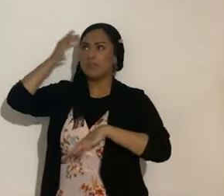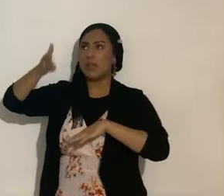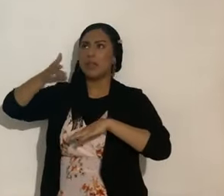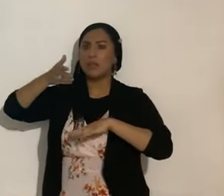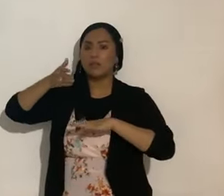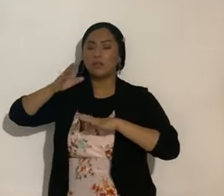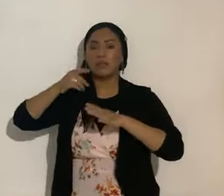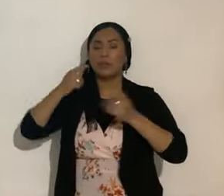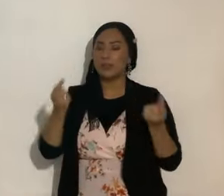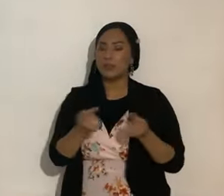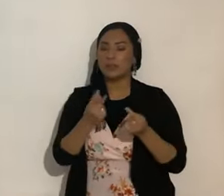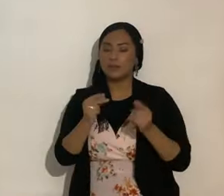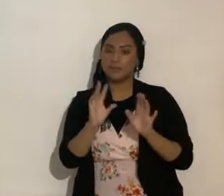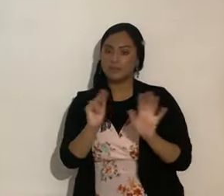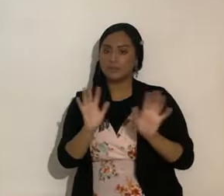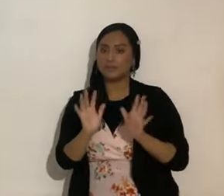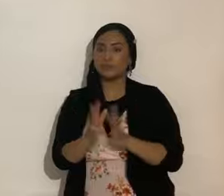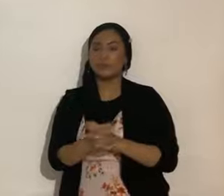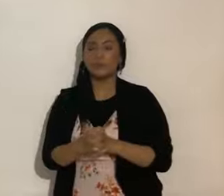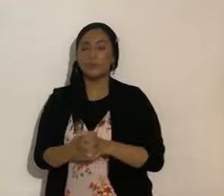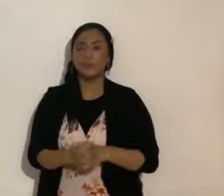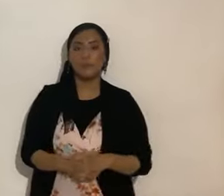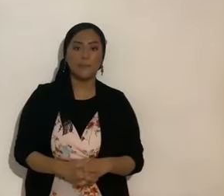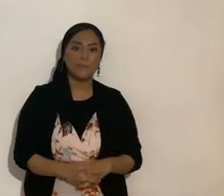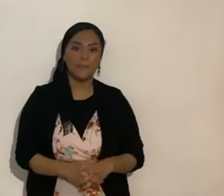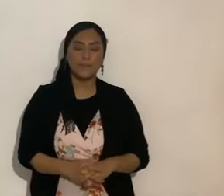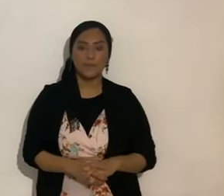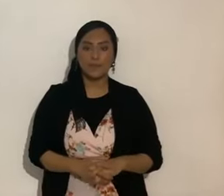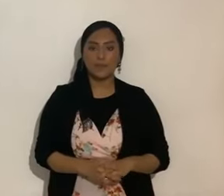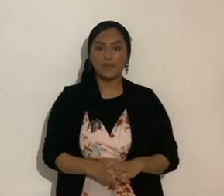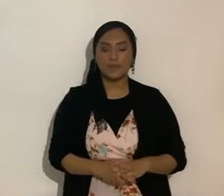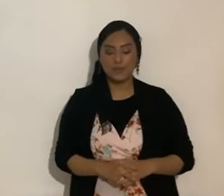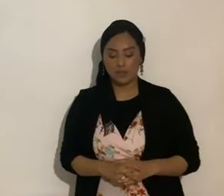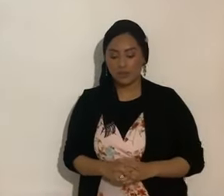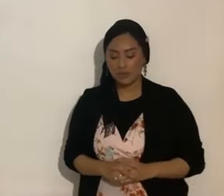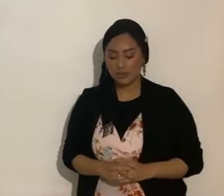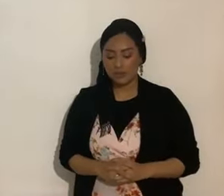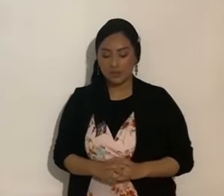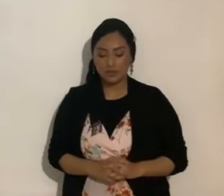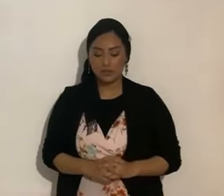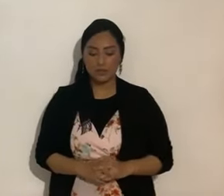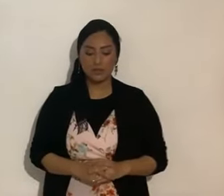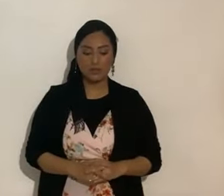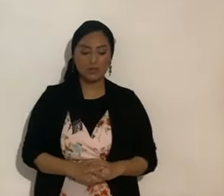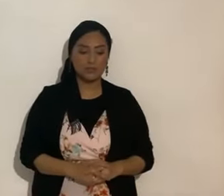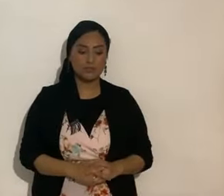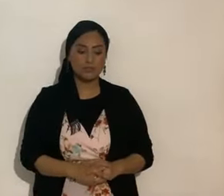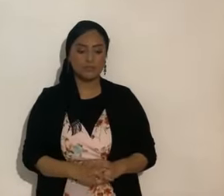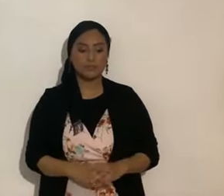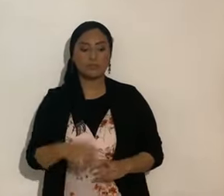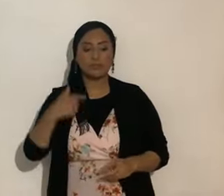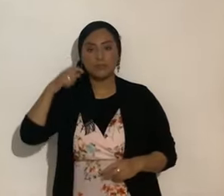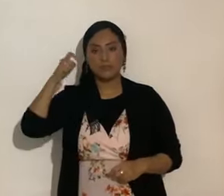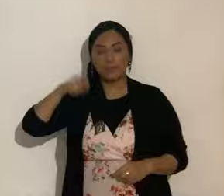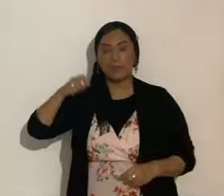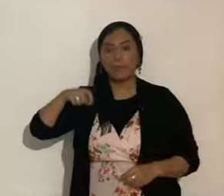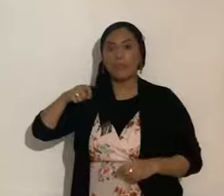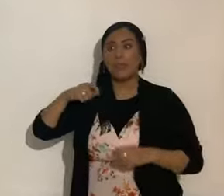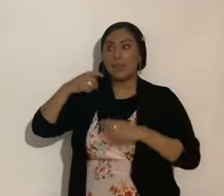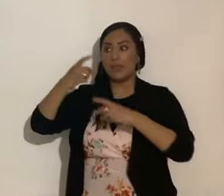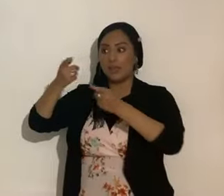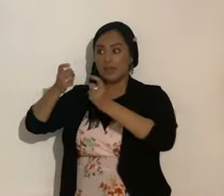etcétera, porque estamos pecando. Nada más con eso ya estamos pecando, ¿sí? Entonces, de hecho, se necesitan dones